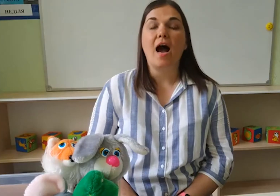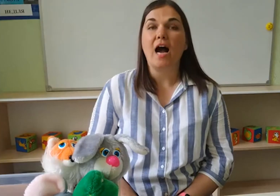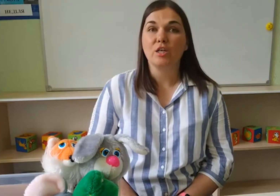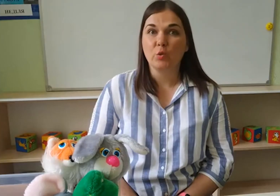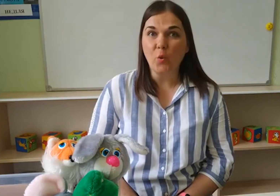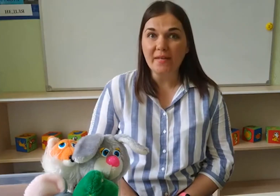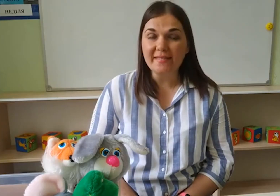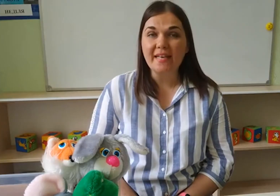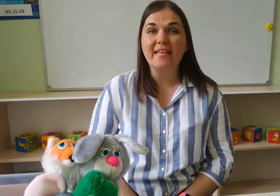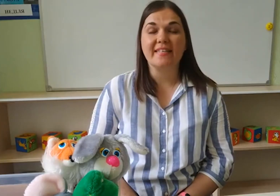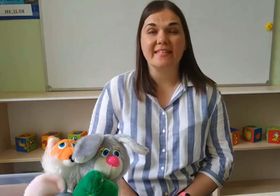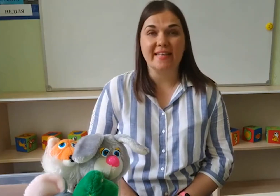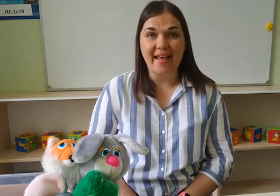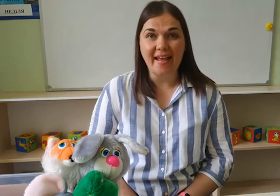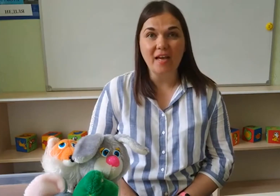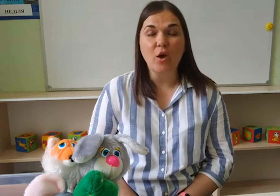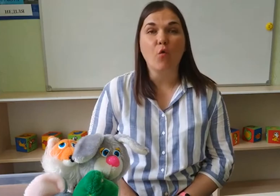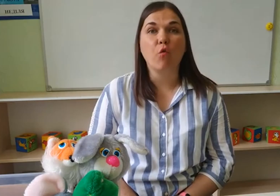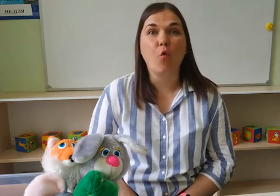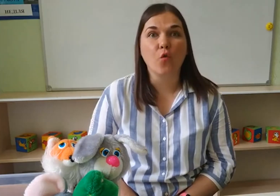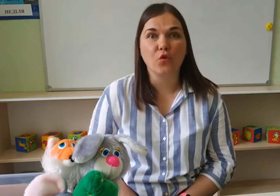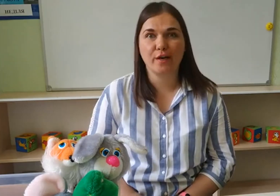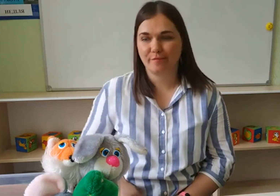Аж ось йде вовк.